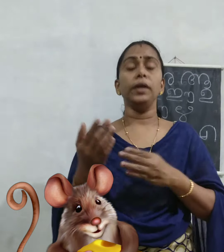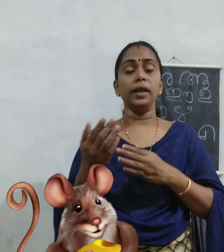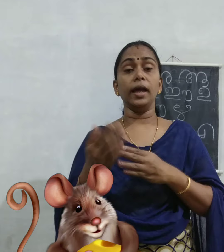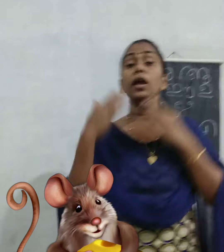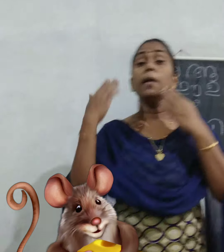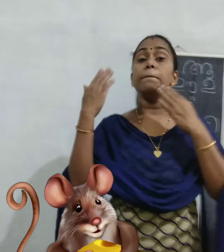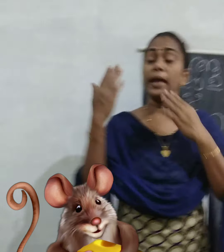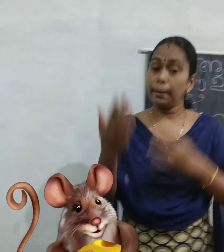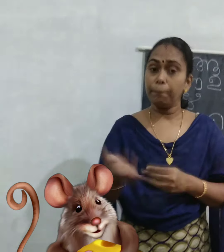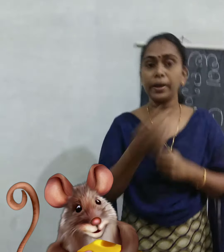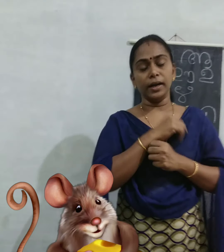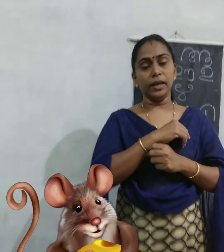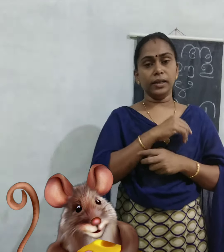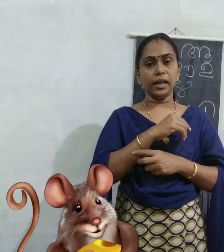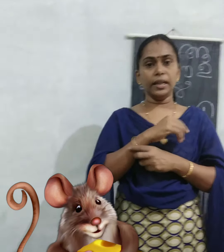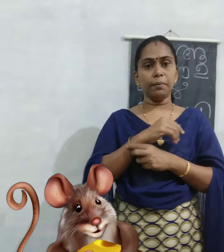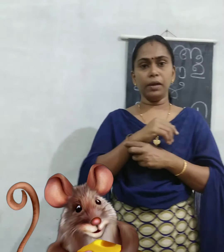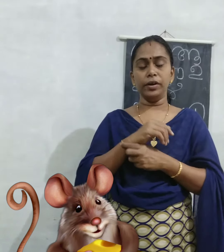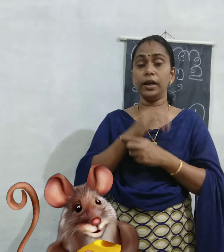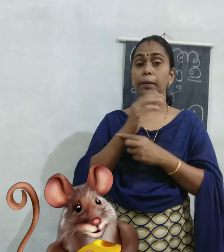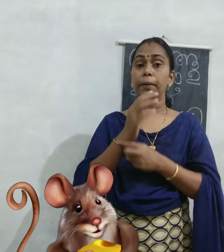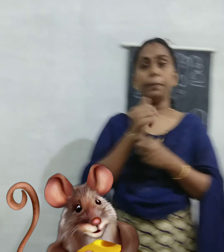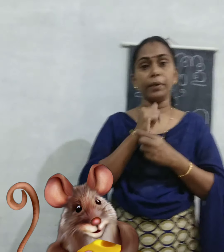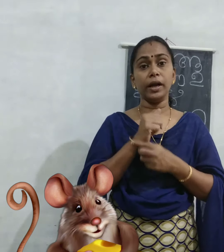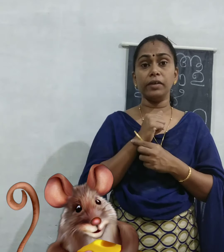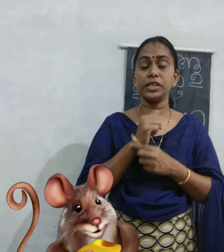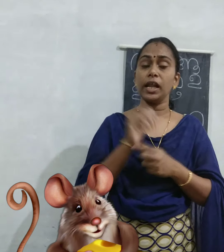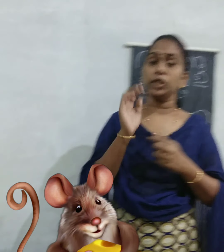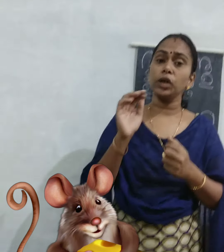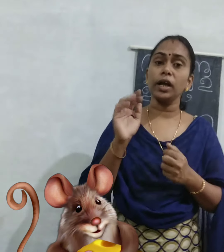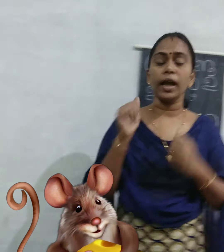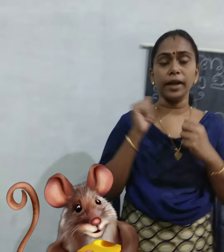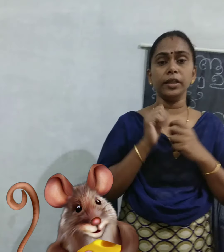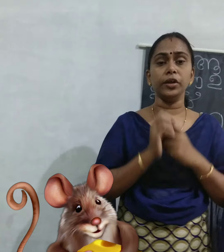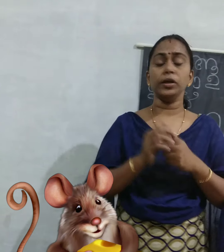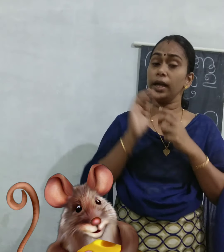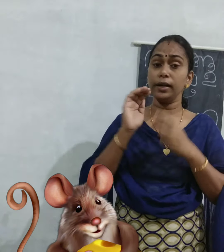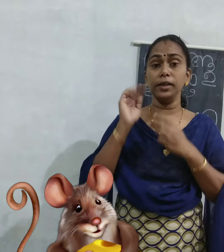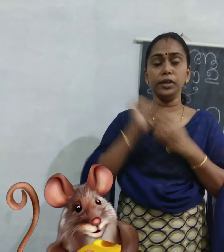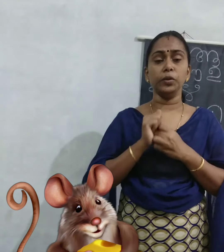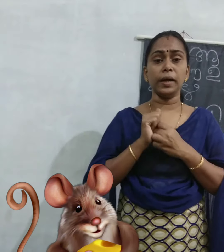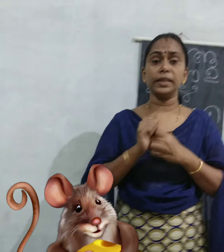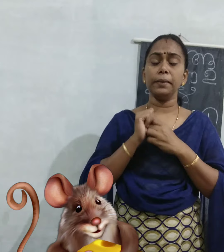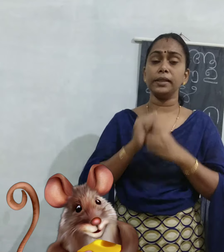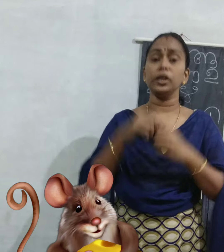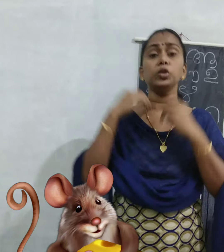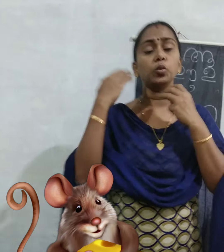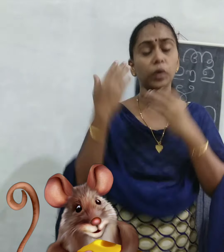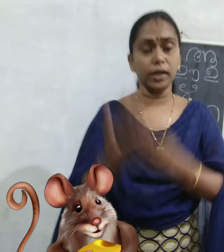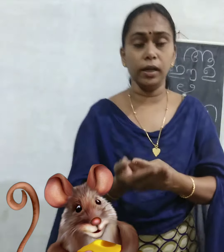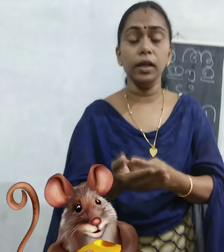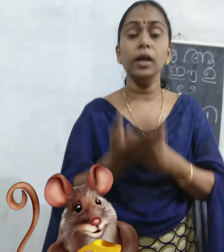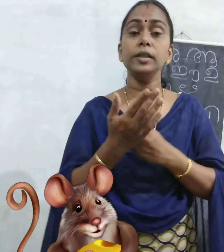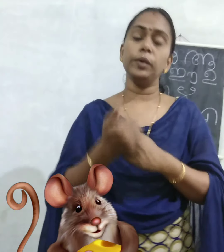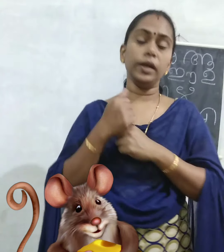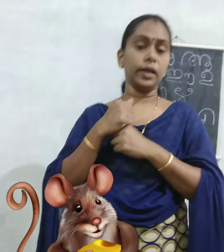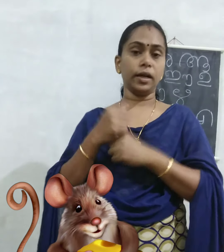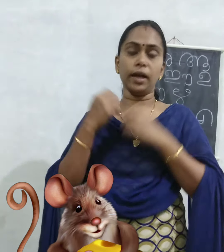പിന്നെ പേപ്പറുകൾ അല്ലെ, നമ്മളെ വീടുകളിൽ പേപ്പറുകൾ വെച്ചാൽ അതൊക്കെ കരണ്ട് തിന്നും. അതേപോലെ തന്നെ തുണികളൊക്കെ